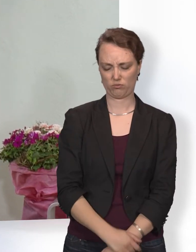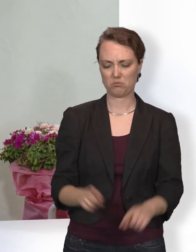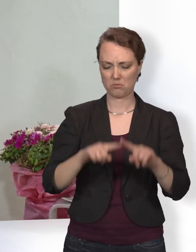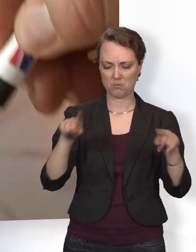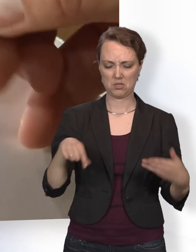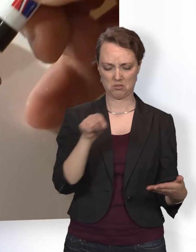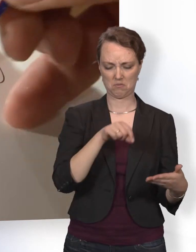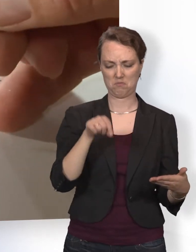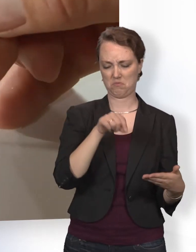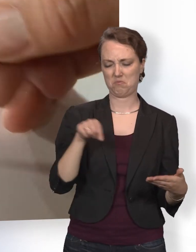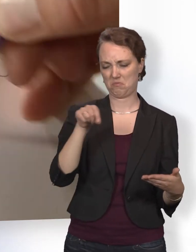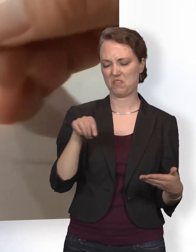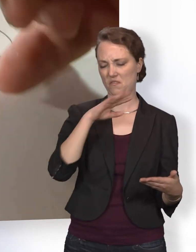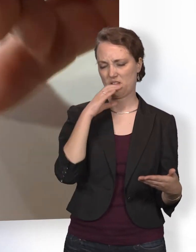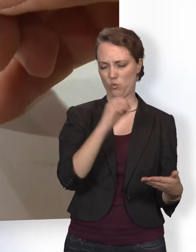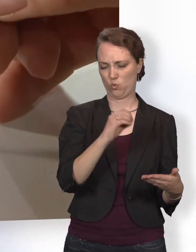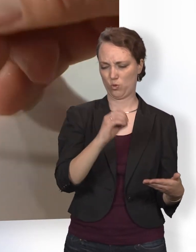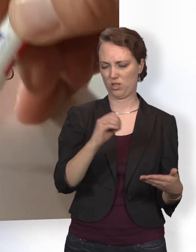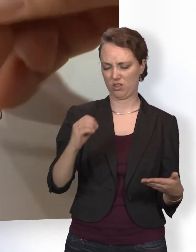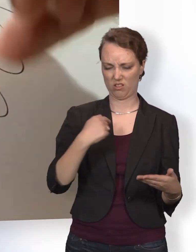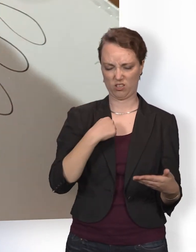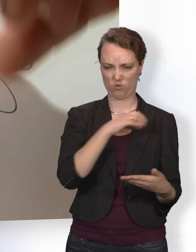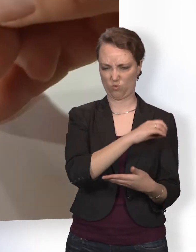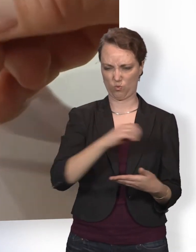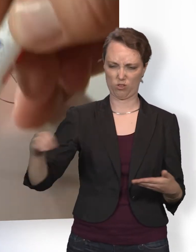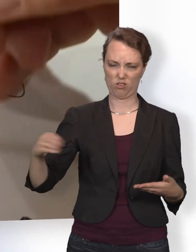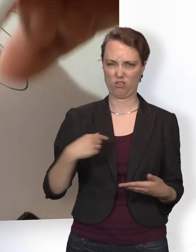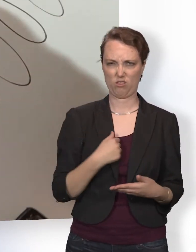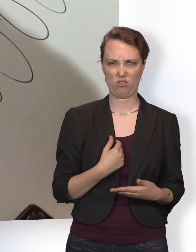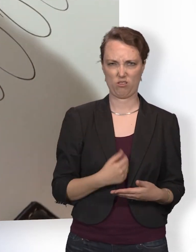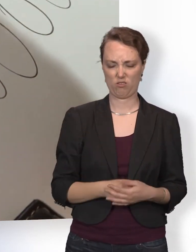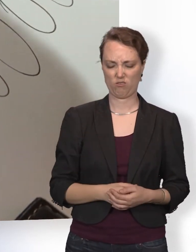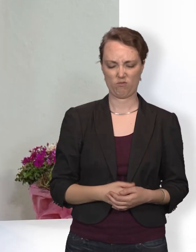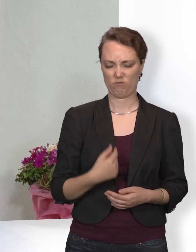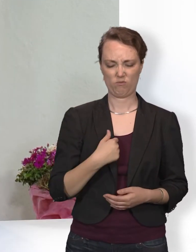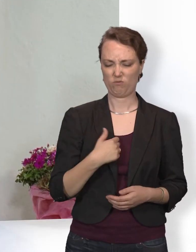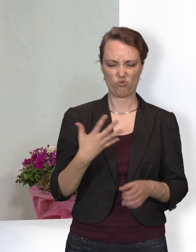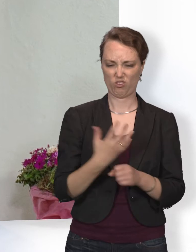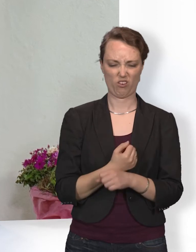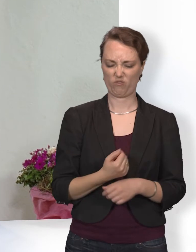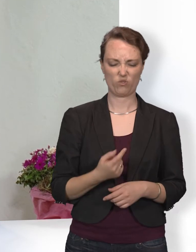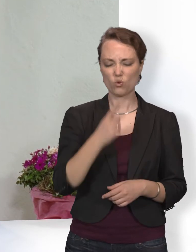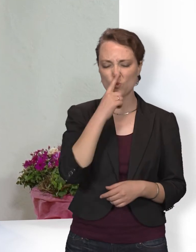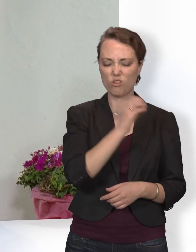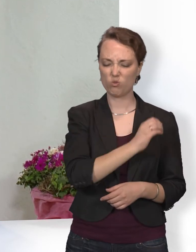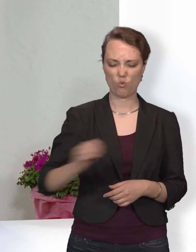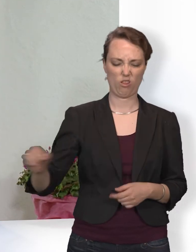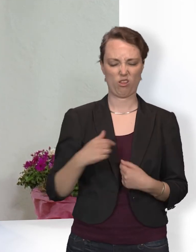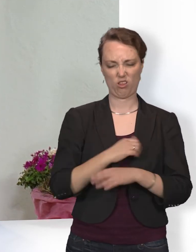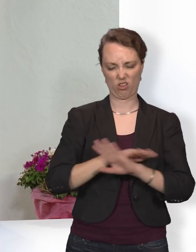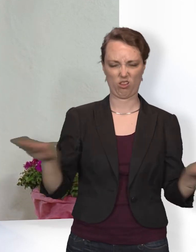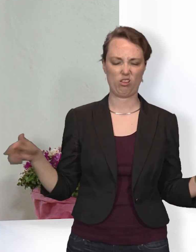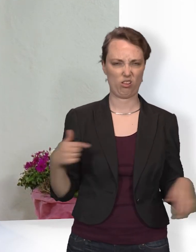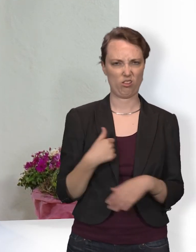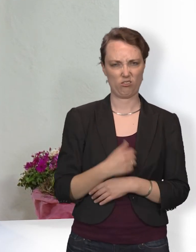Blatt Papier ganz viele Nullen auf. Alles, was ich hinkriege, sind lauter